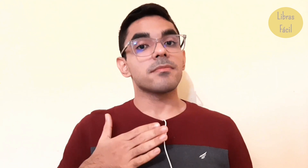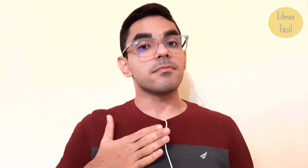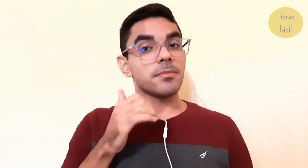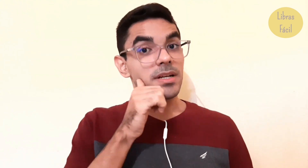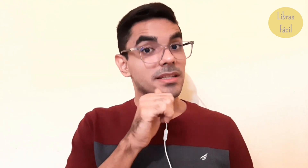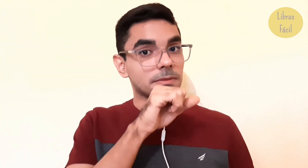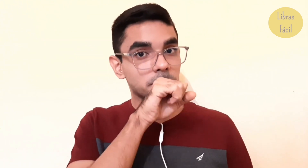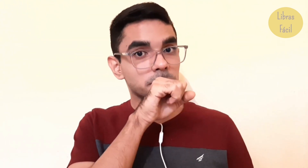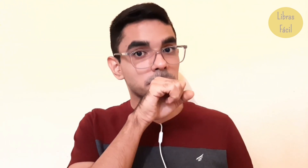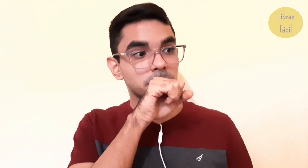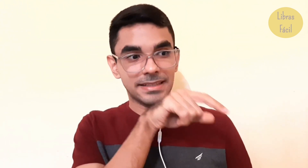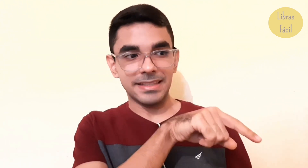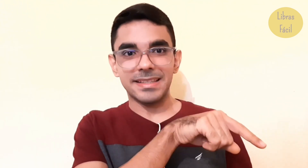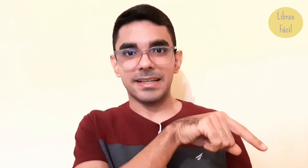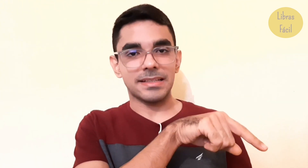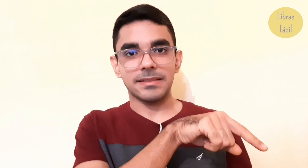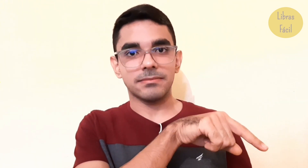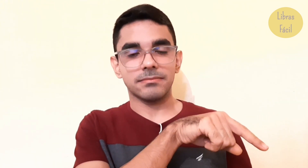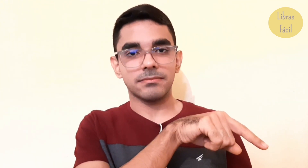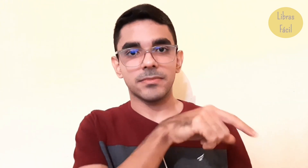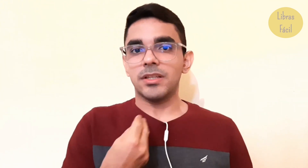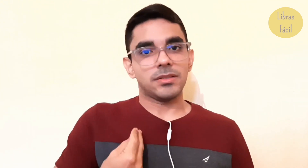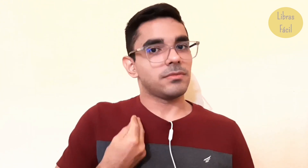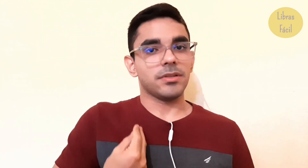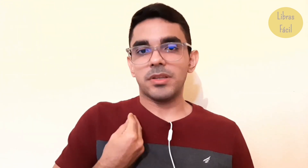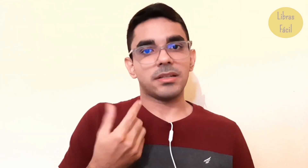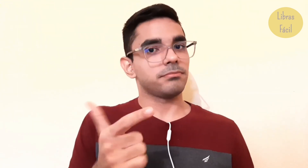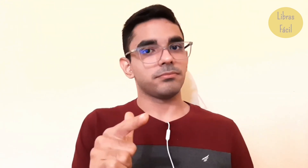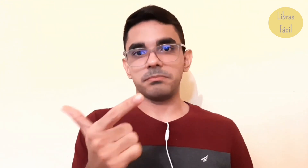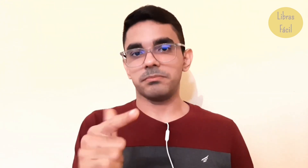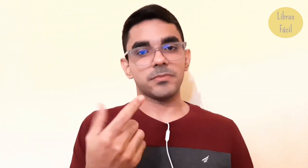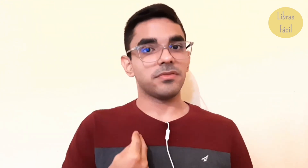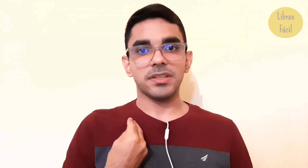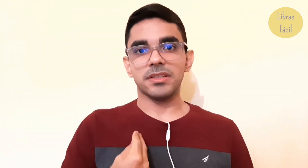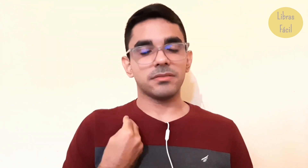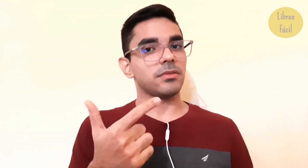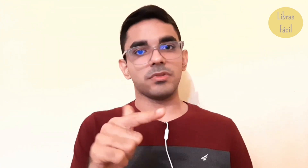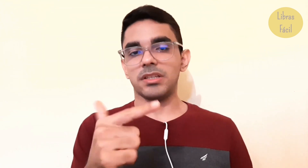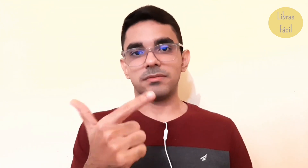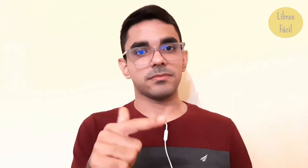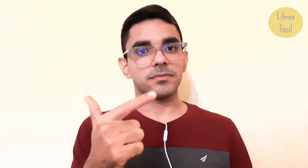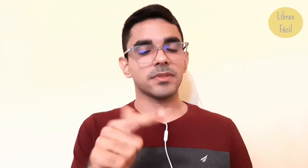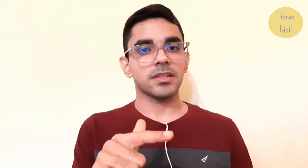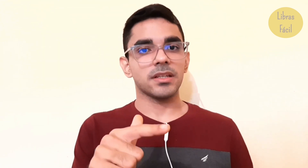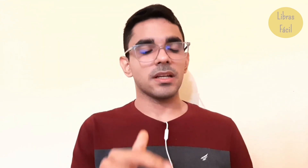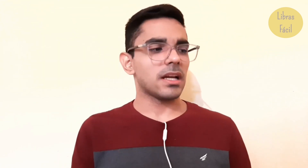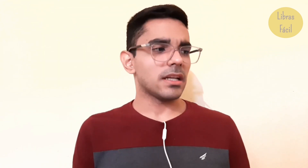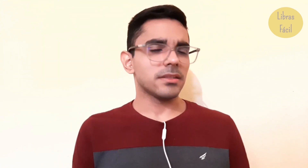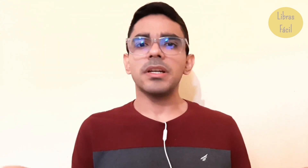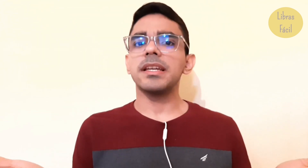Minha mãe, aqui nessa casa, não está. Vida não tem. Ah, então cadê a sua